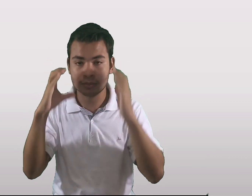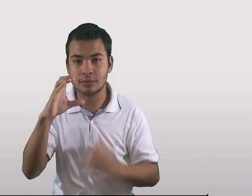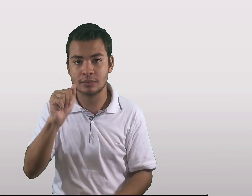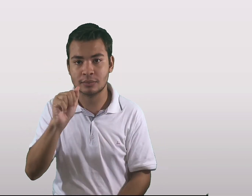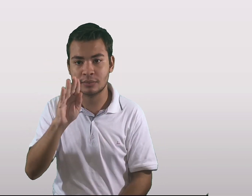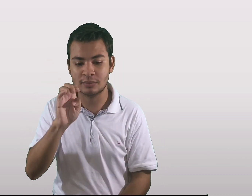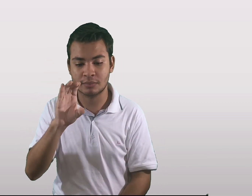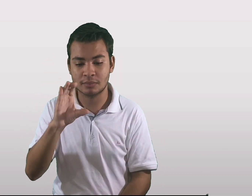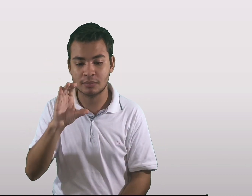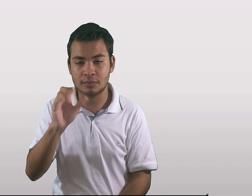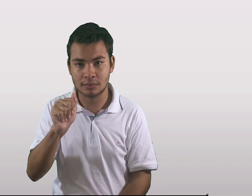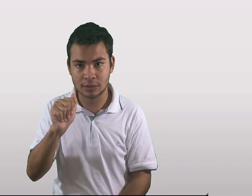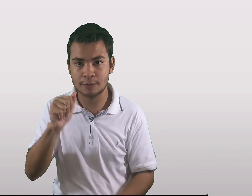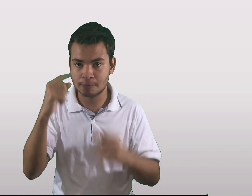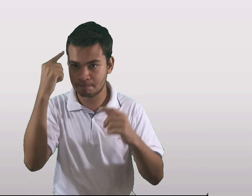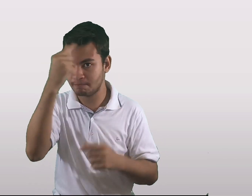A cabeça.